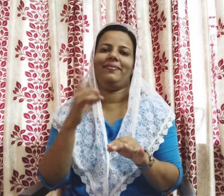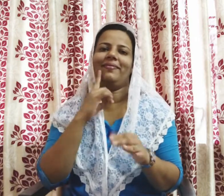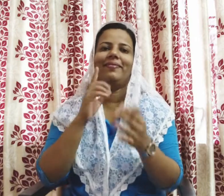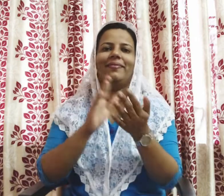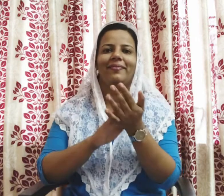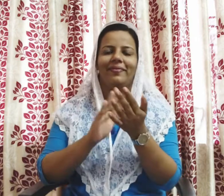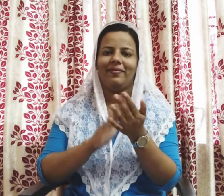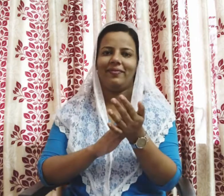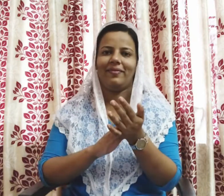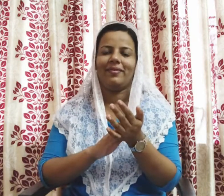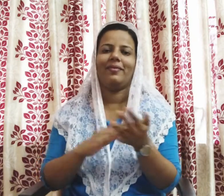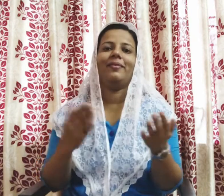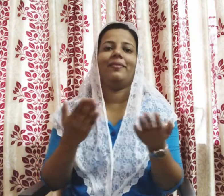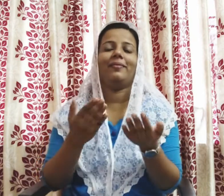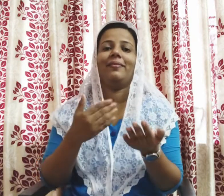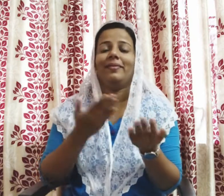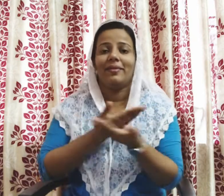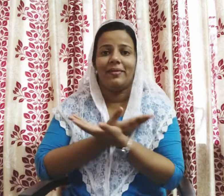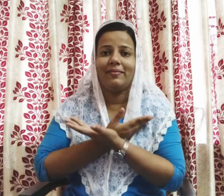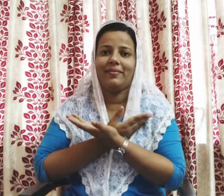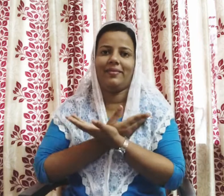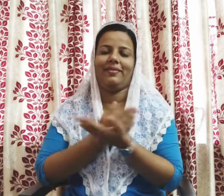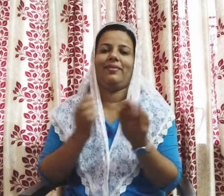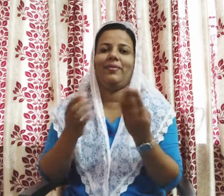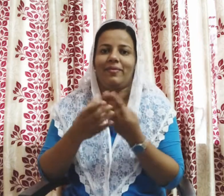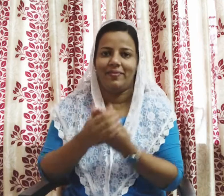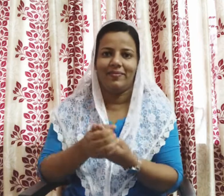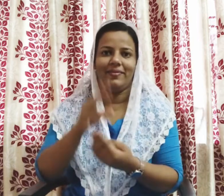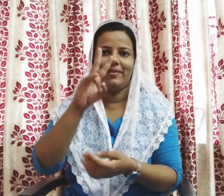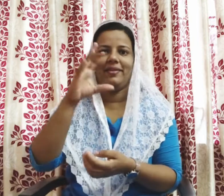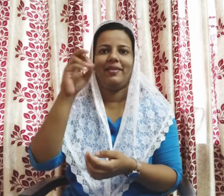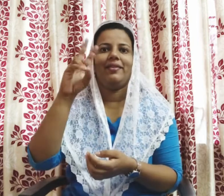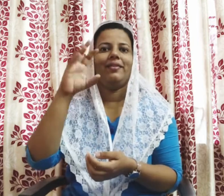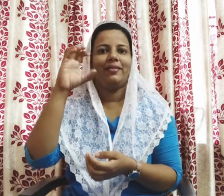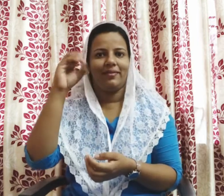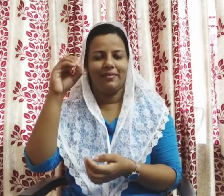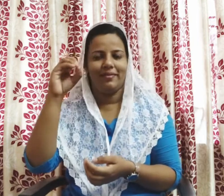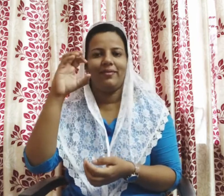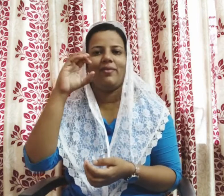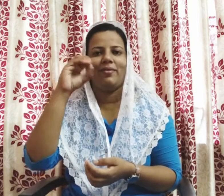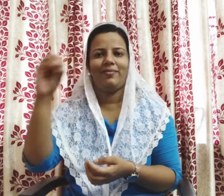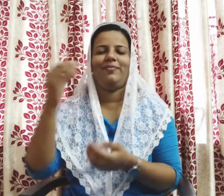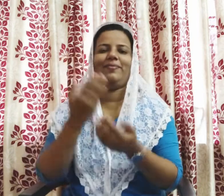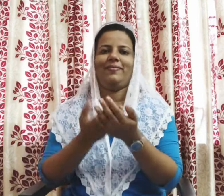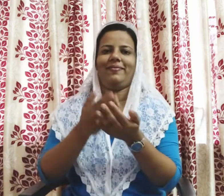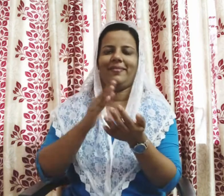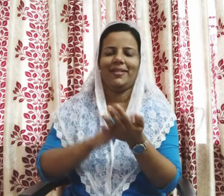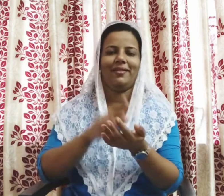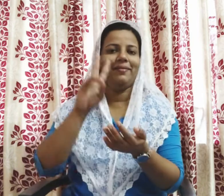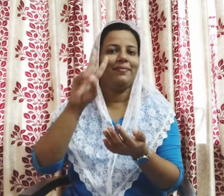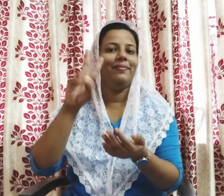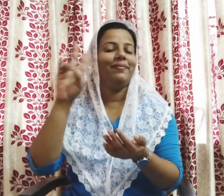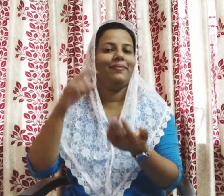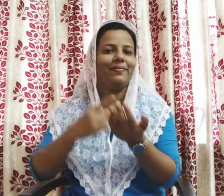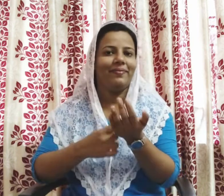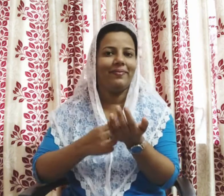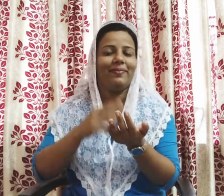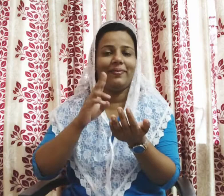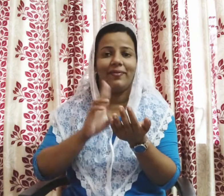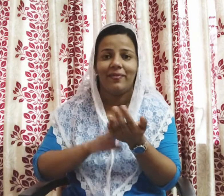പ്രഭാതത്തിൽ വാഴ്ത്തപ്പെടുമാറാകട്ടെ. പ്രിയപ്പെട്ട ദൈവമക്കളെ, നമുക്ക് ഒരുമിച്ച് 2020 ഹല്ലേലൂയ ഒക്ടോബർ മാസം 22 വ്യാഴാഴ്ച